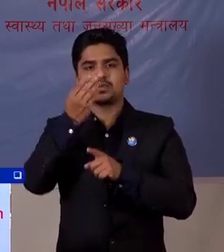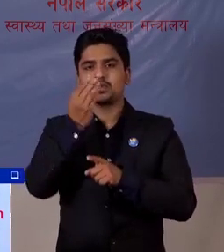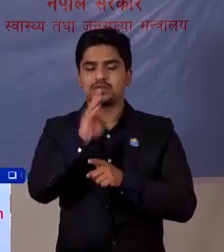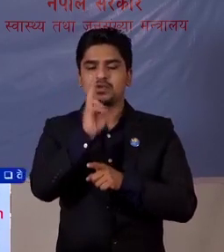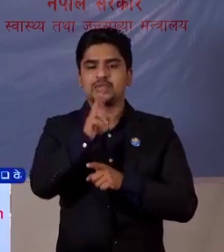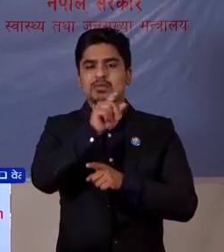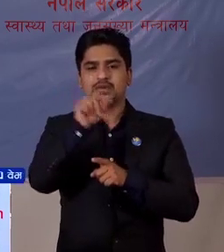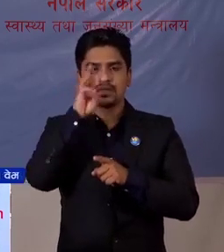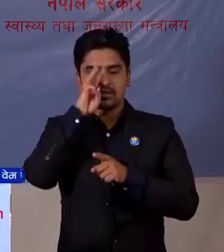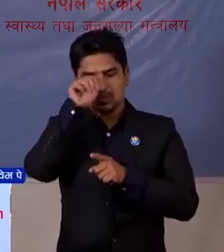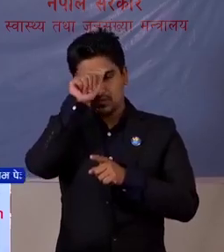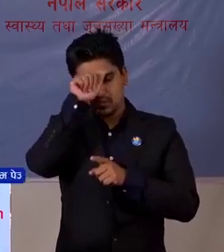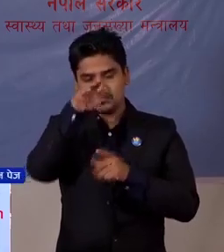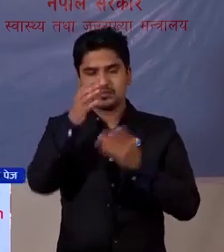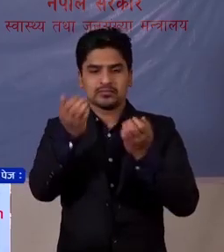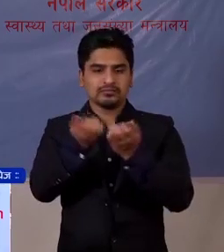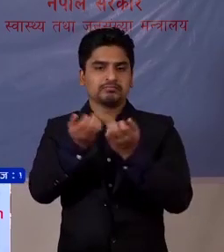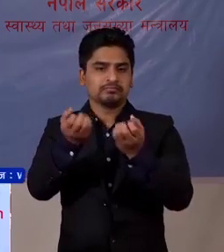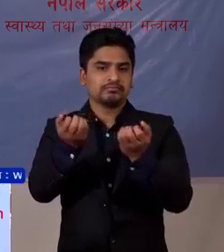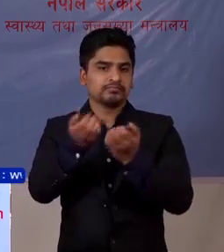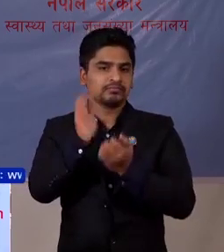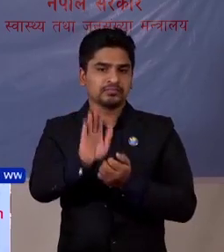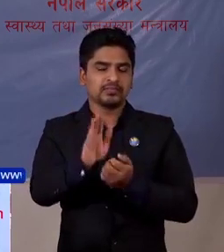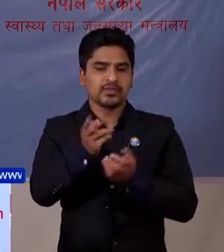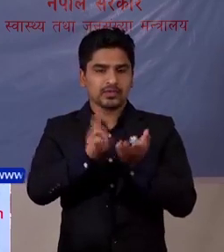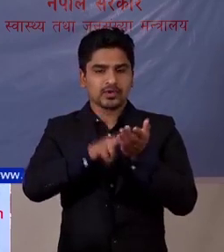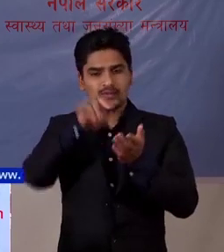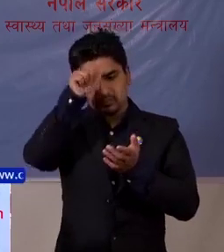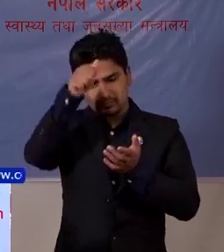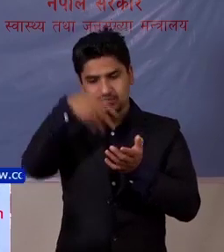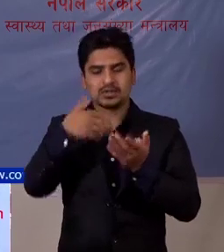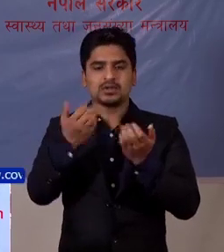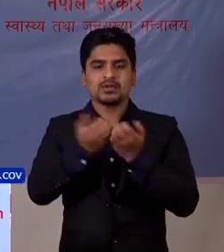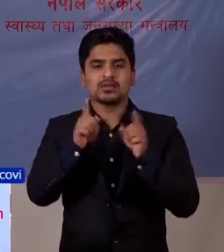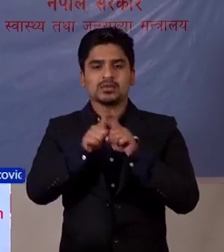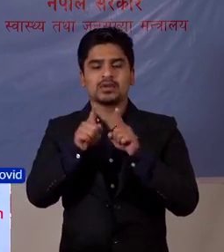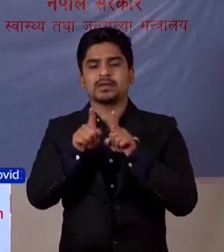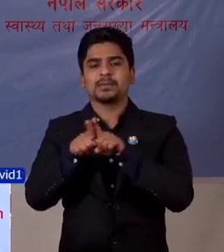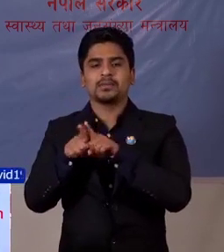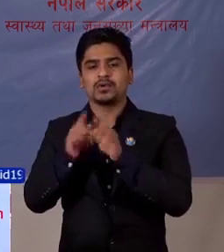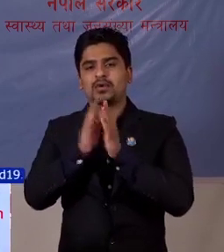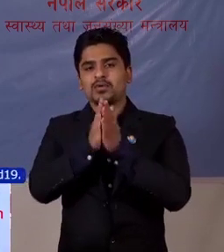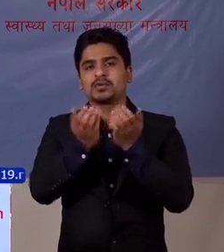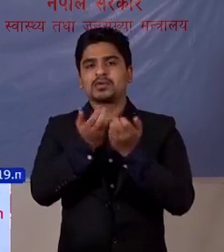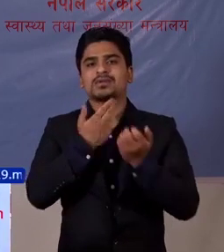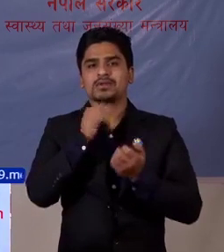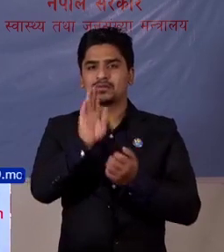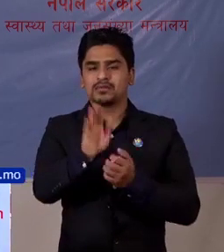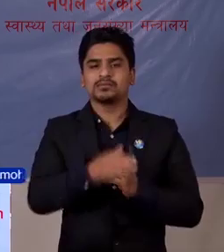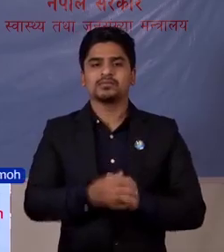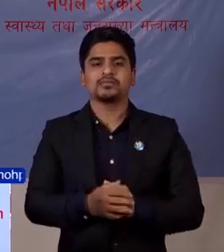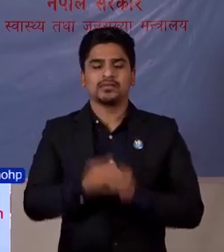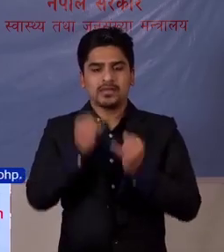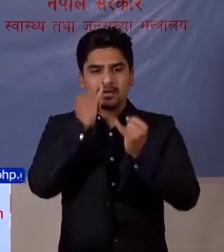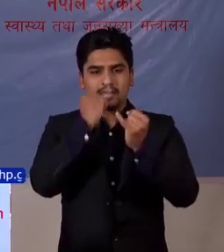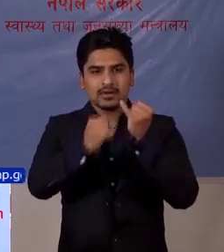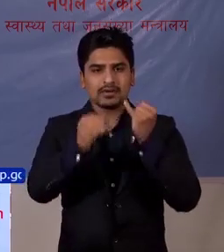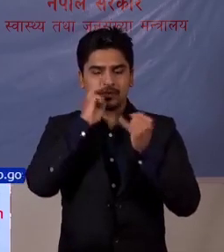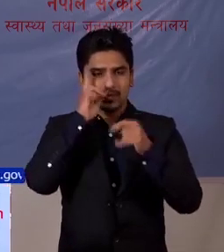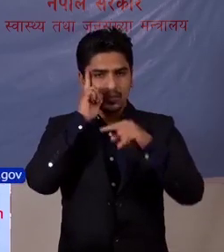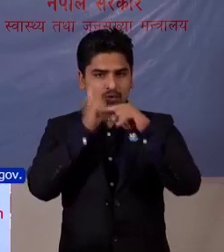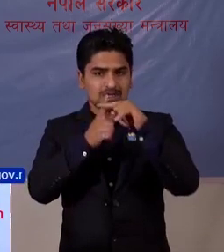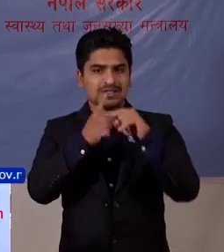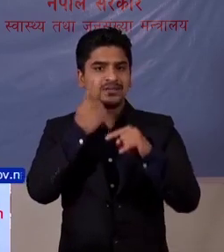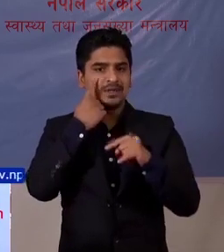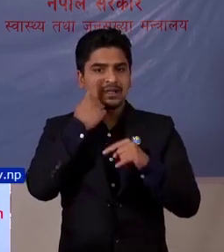यो बारेमा पनि सुसूचित गरि नै राख्नुभएको छ। थप सुसूचित गरिदिनु हुन पनि हामी आग्रह गर्छौँ। र अन्तमा